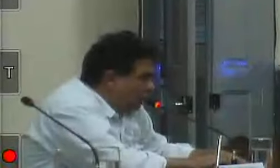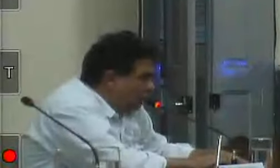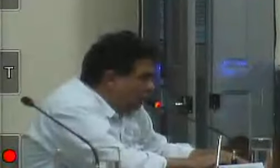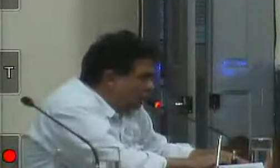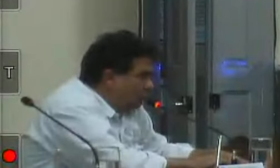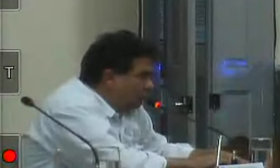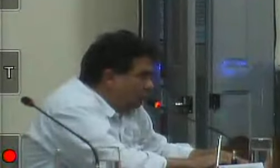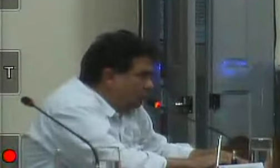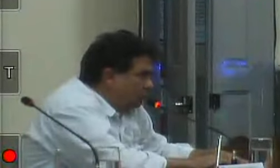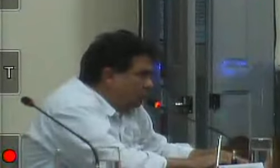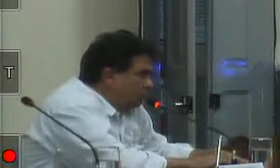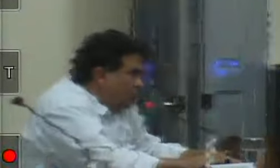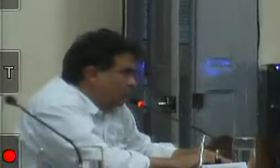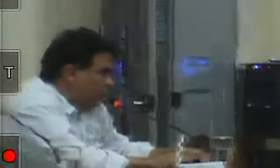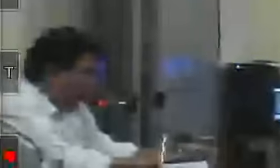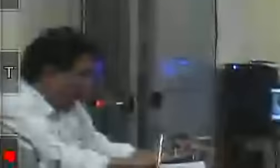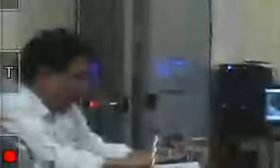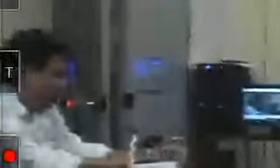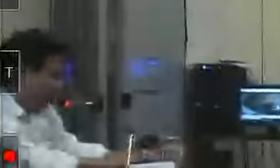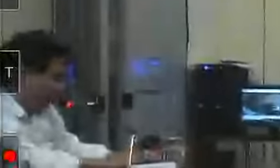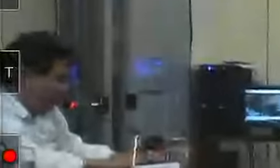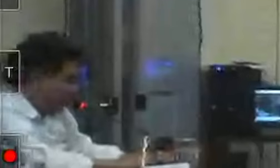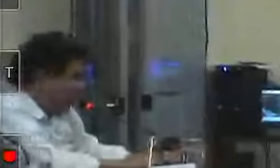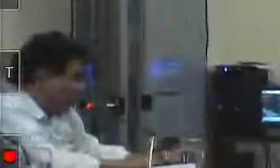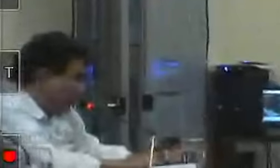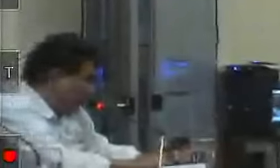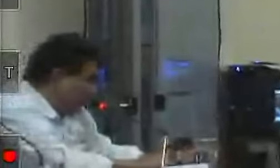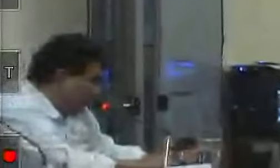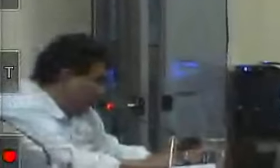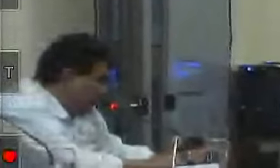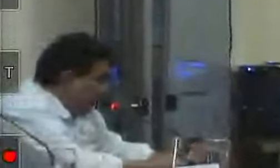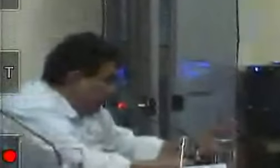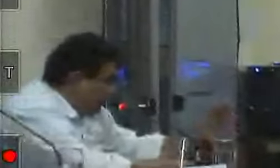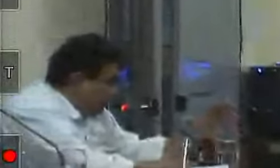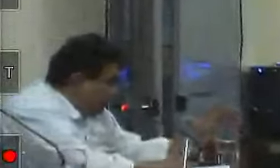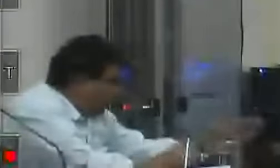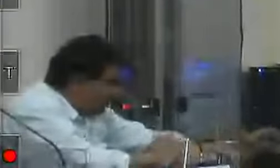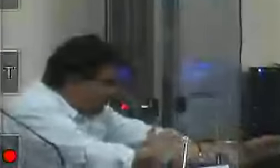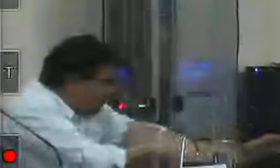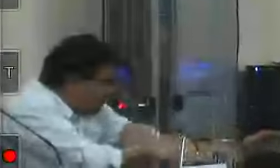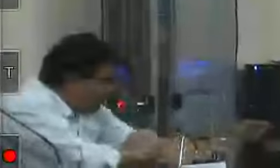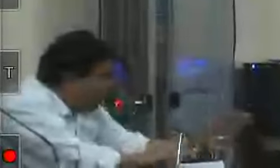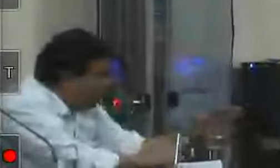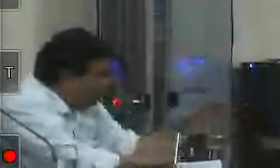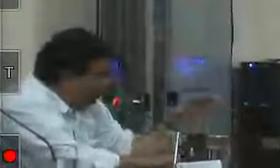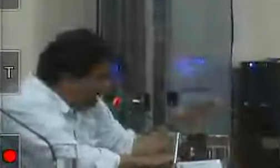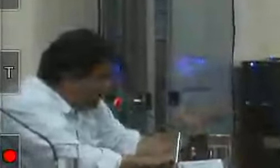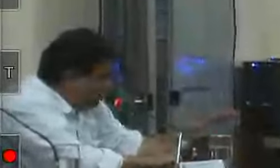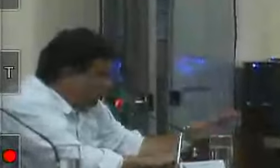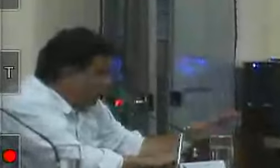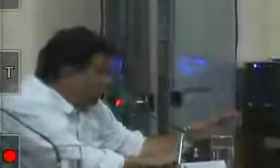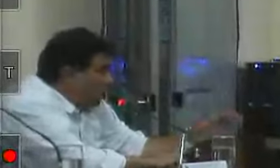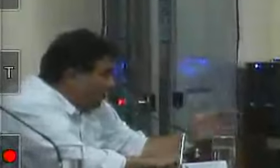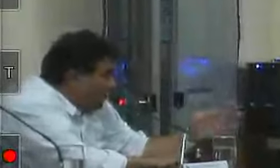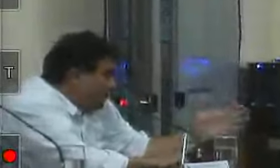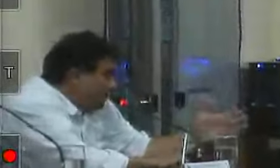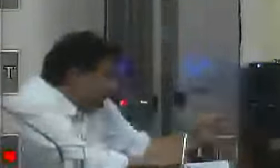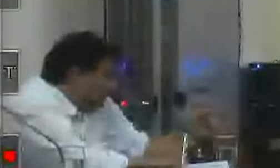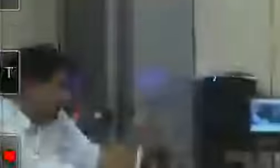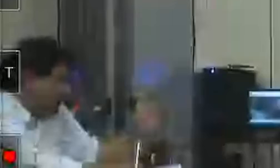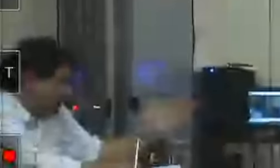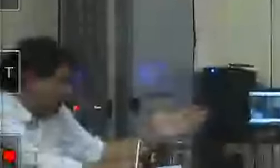Léo? Marquinhos, eu sei que prótese está credenciada para alta complexidade. Eu queria saber especificamente para a cirurgia, então,